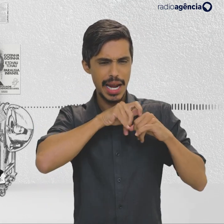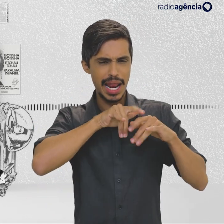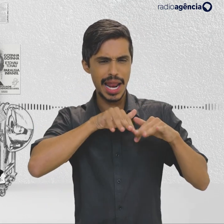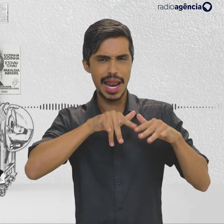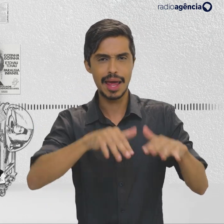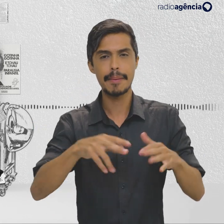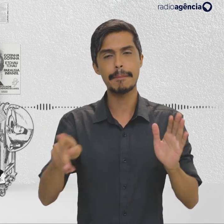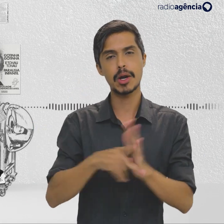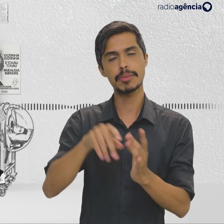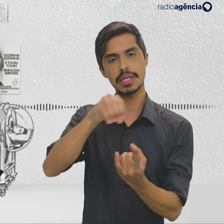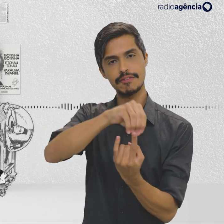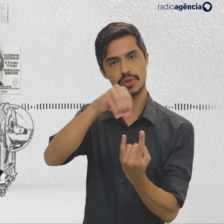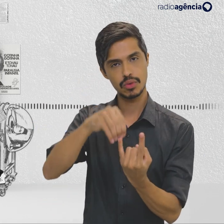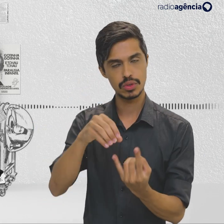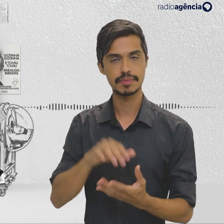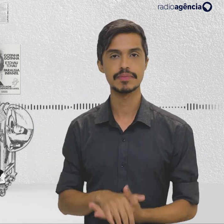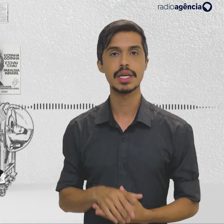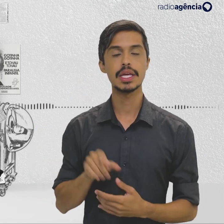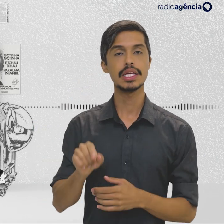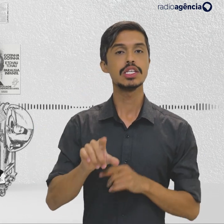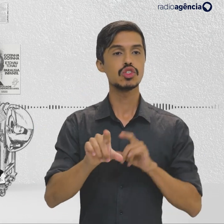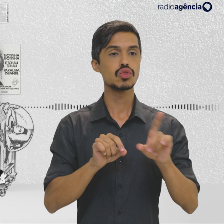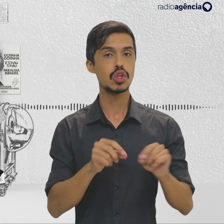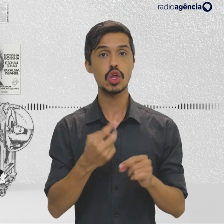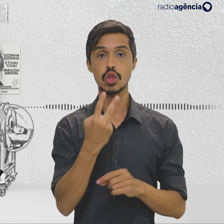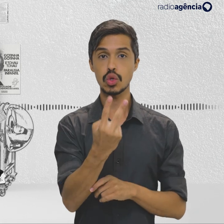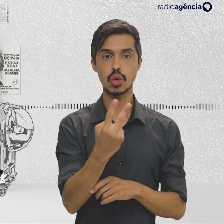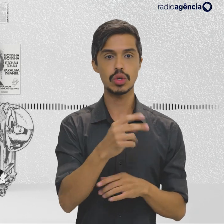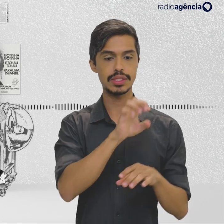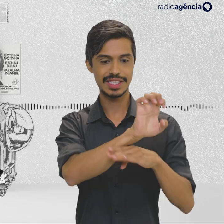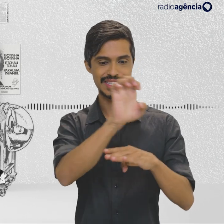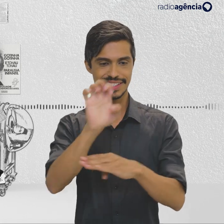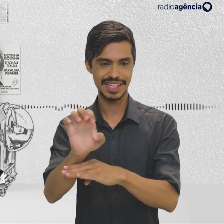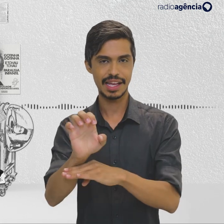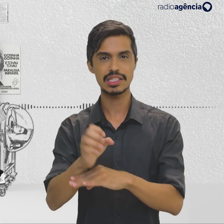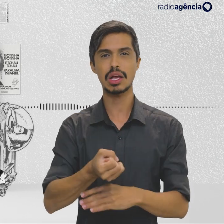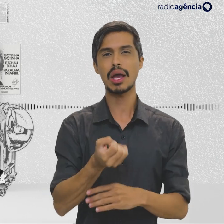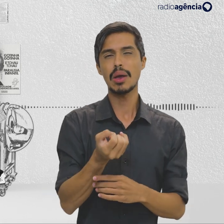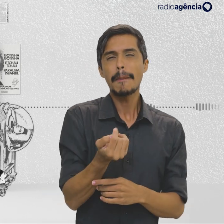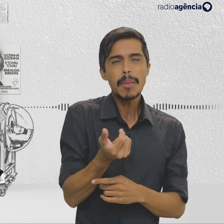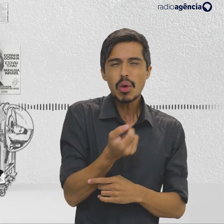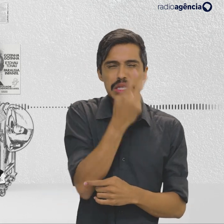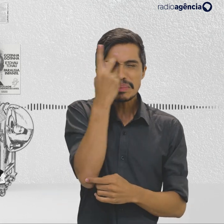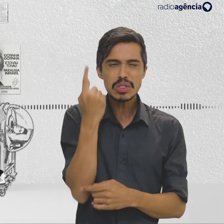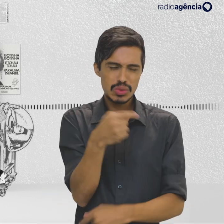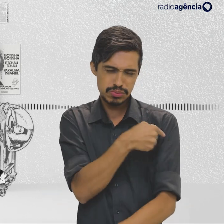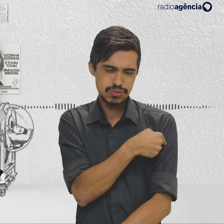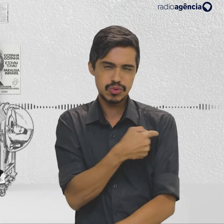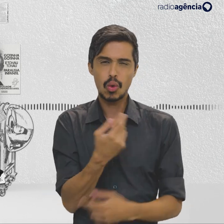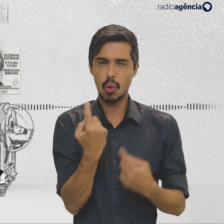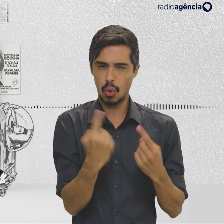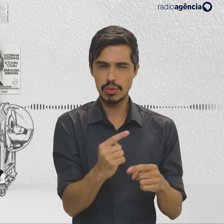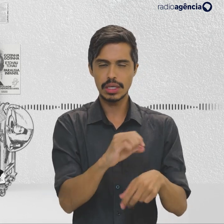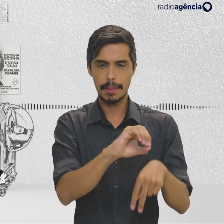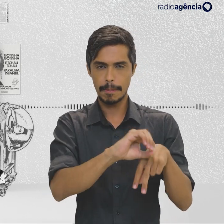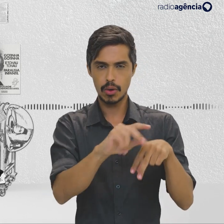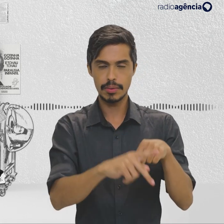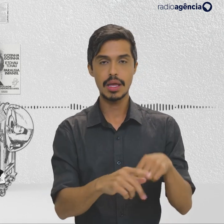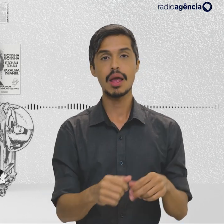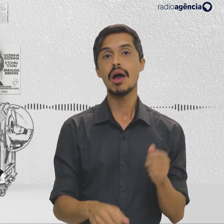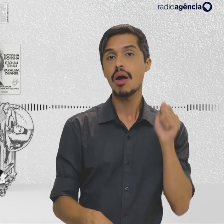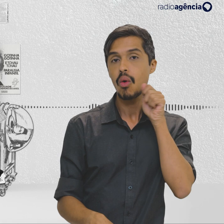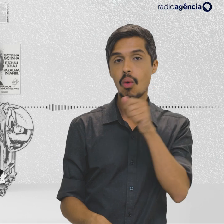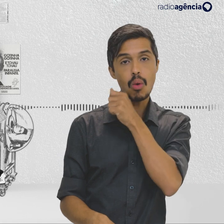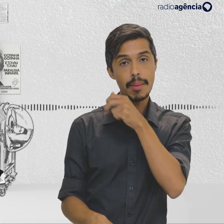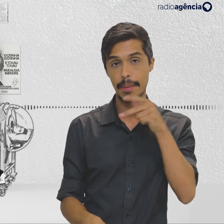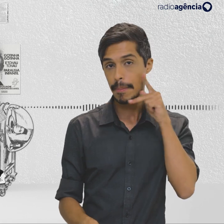vacinais da Fiocruz que selecionou Dois Estados com índices muito ruins de vacinação contra pólio o Amapá e